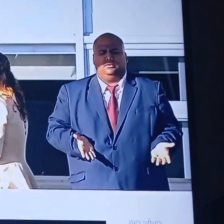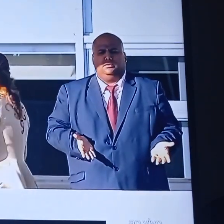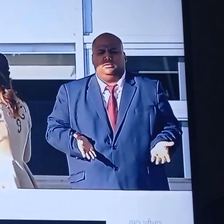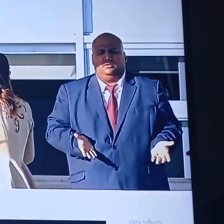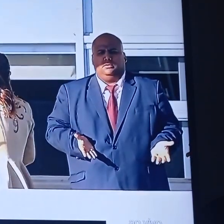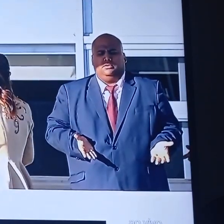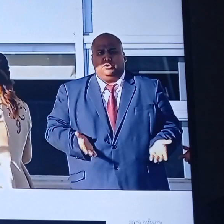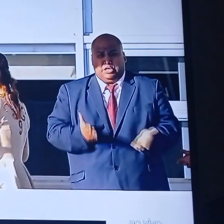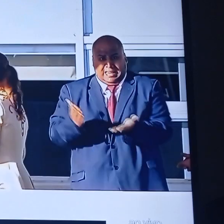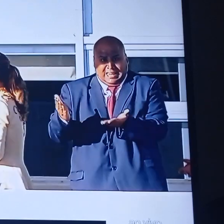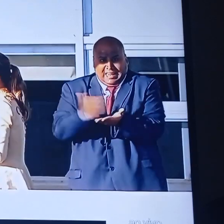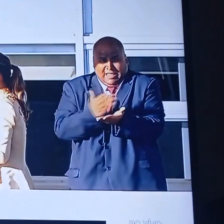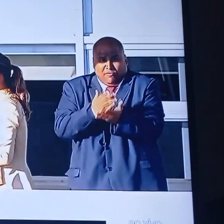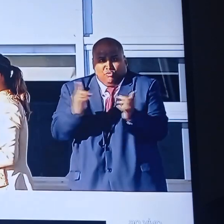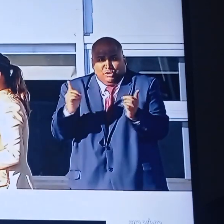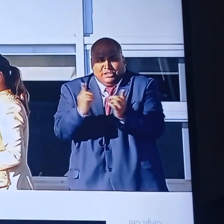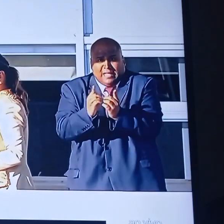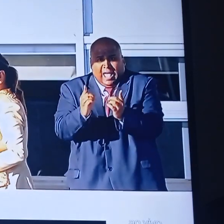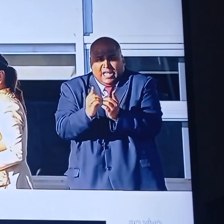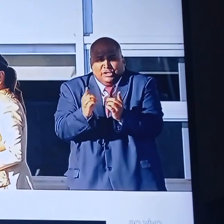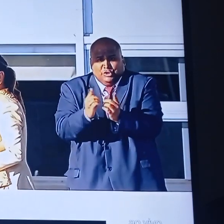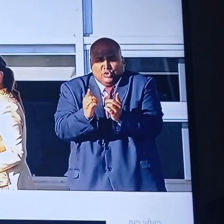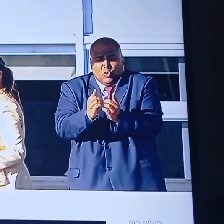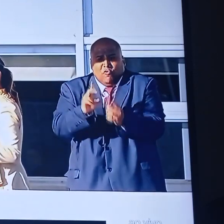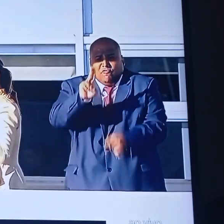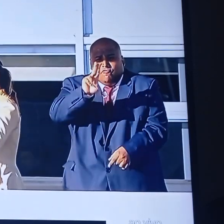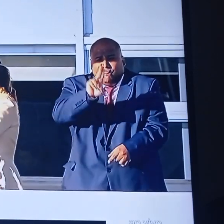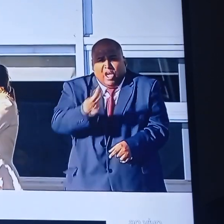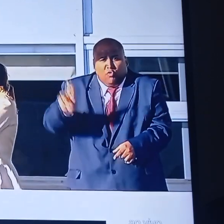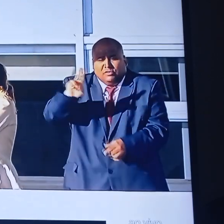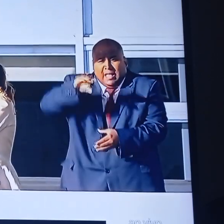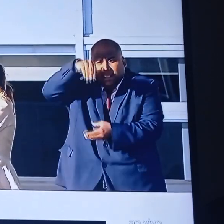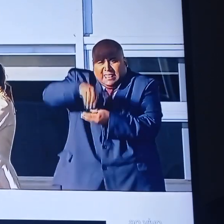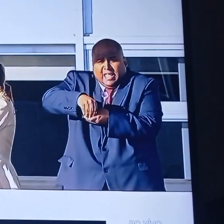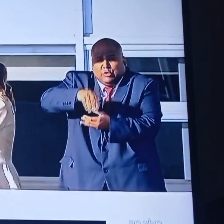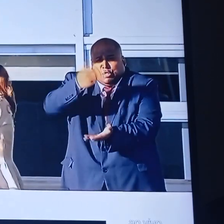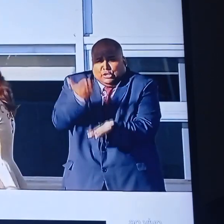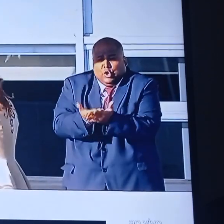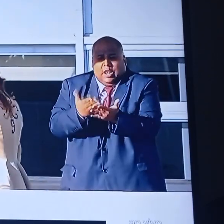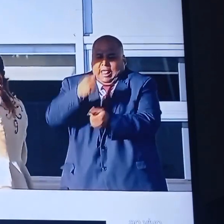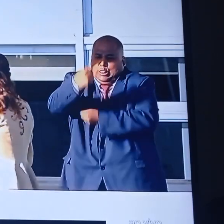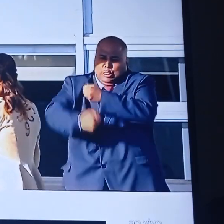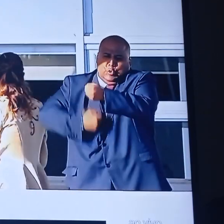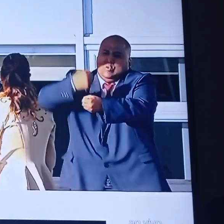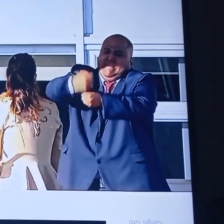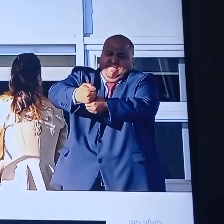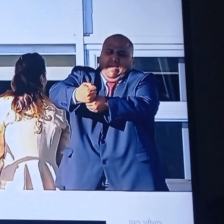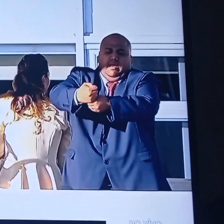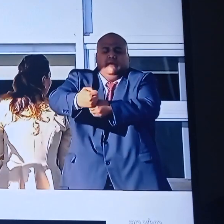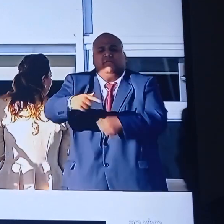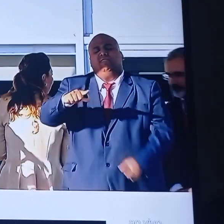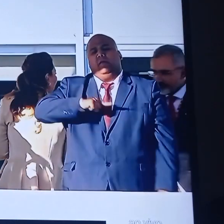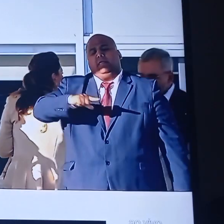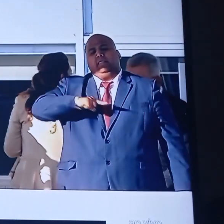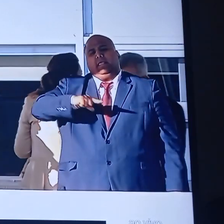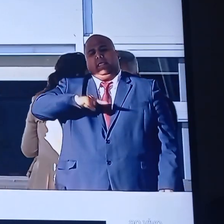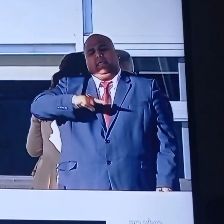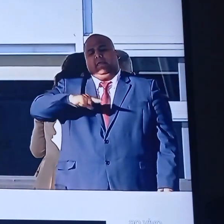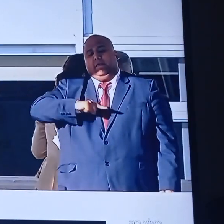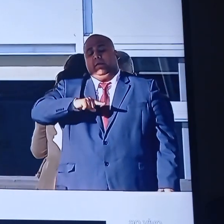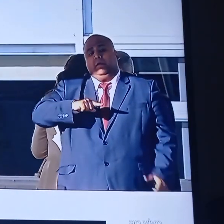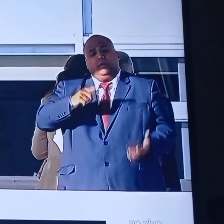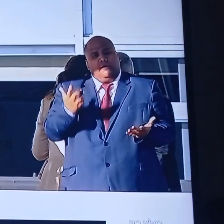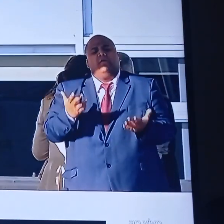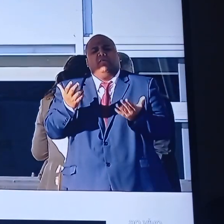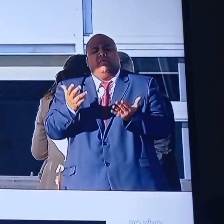Os livros didáticos que deverão ser usados no ano letivo de 2023 ainda não começaram a ser